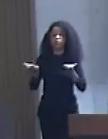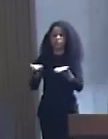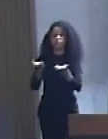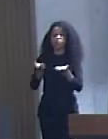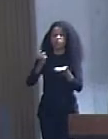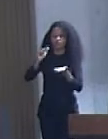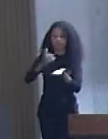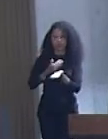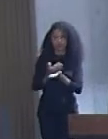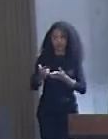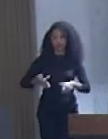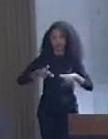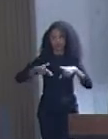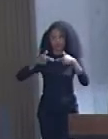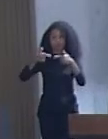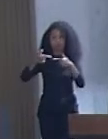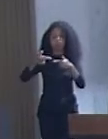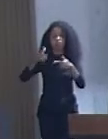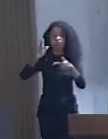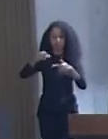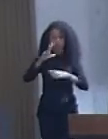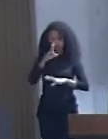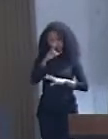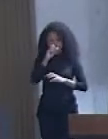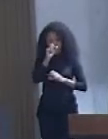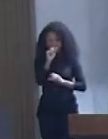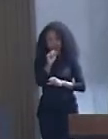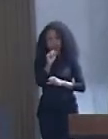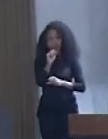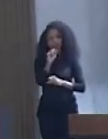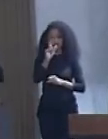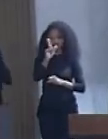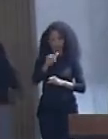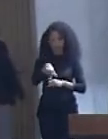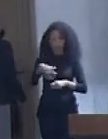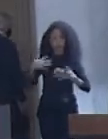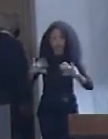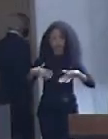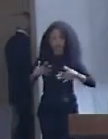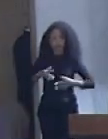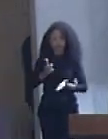que será intensa e será forte